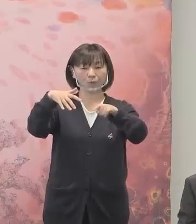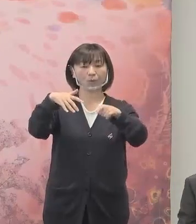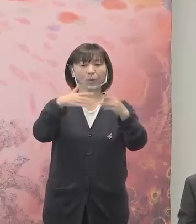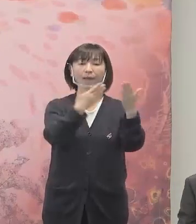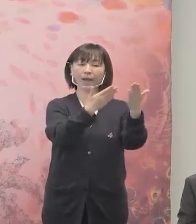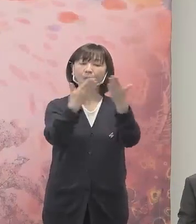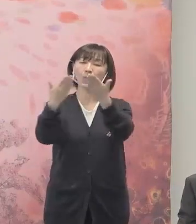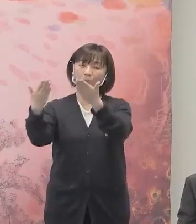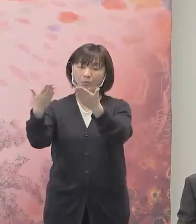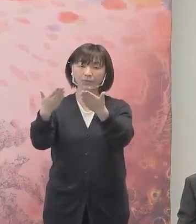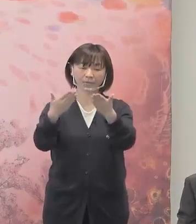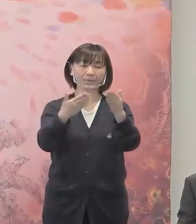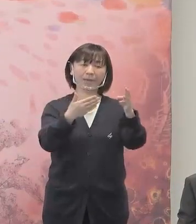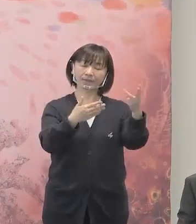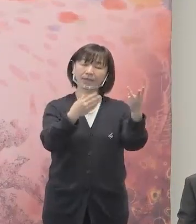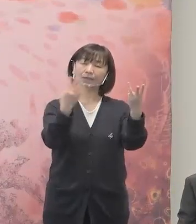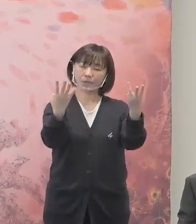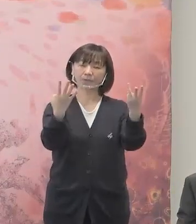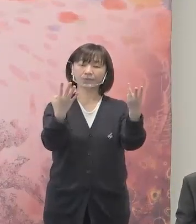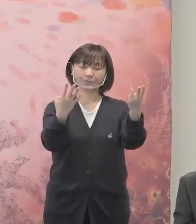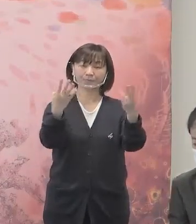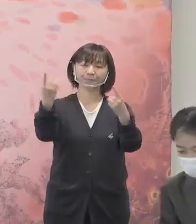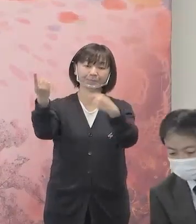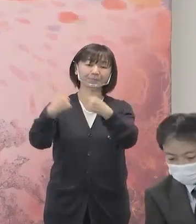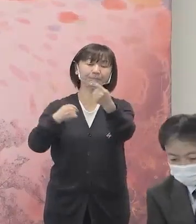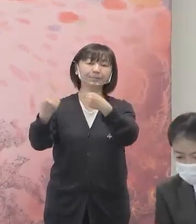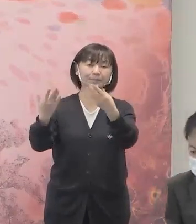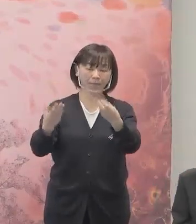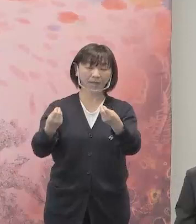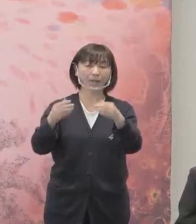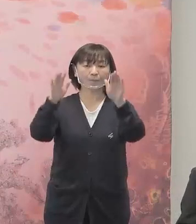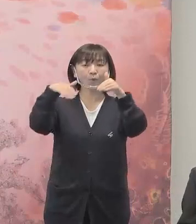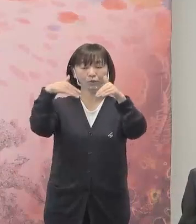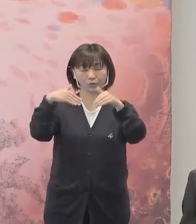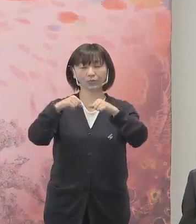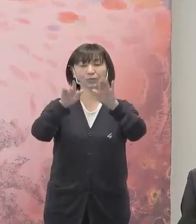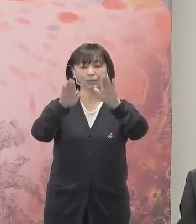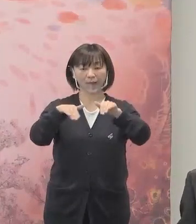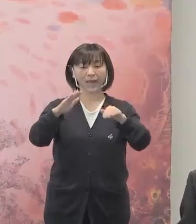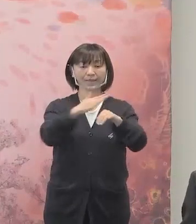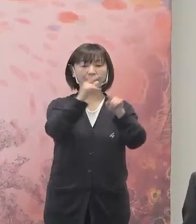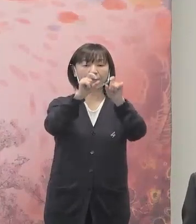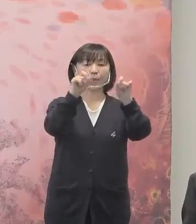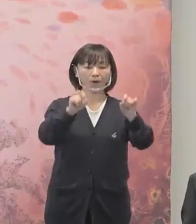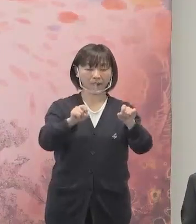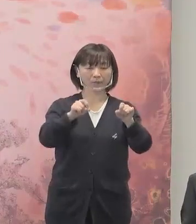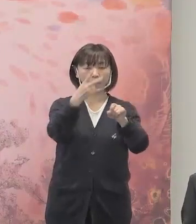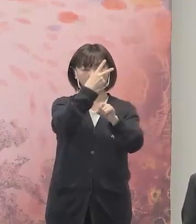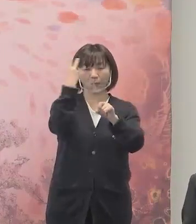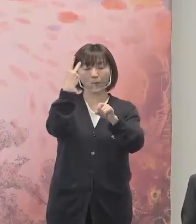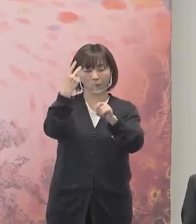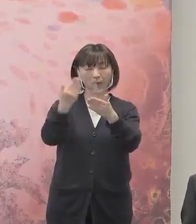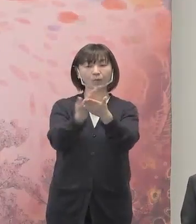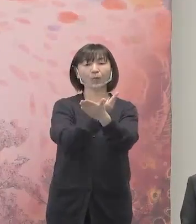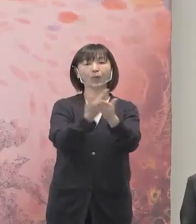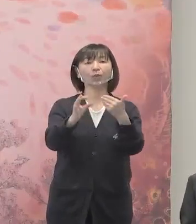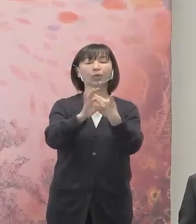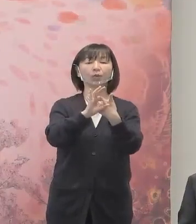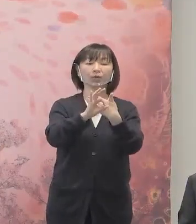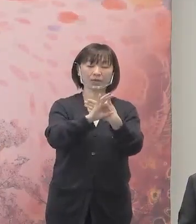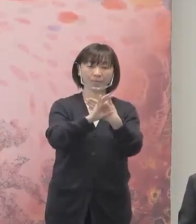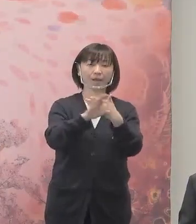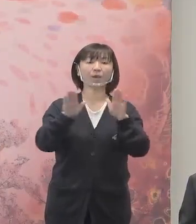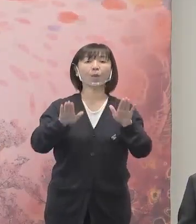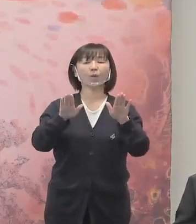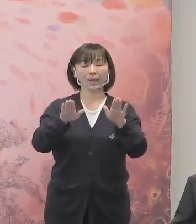4人とか3人違ったと思いますが、12人ぐらい募集されているそうですが、浪岡高校が残っていればですね、